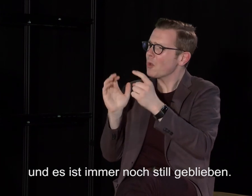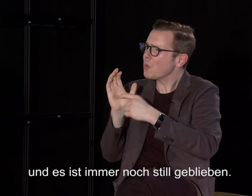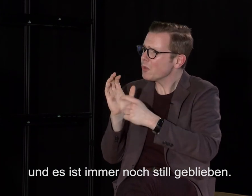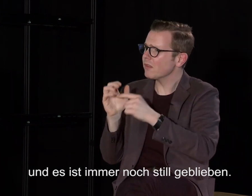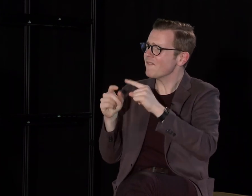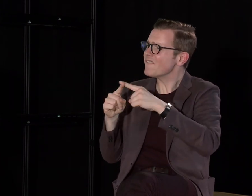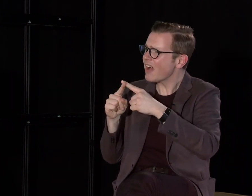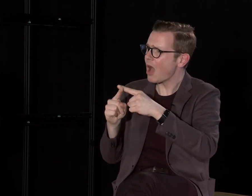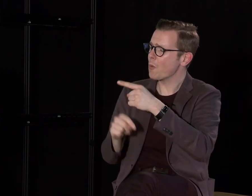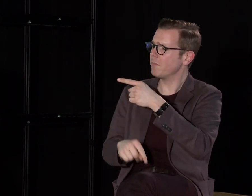Wie sieht es aus?